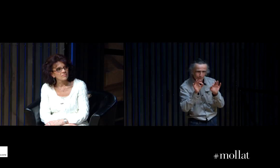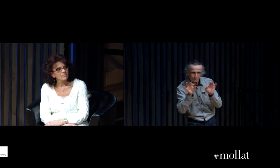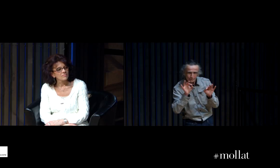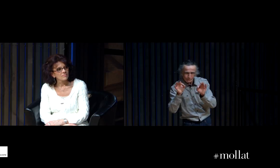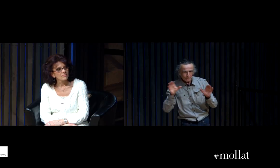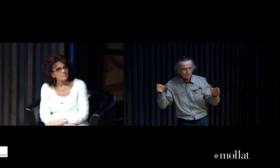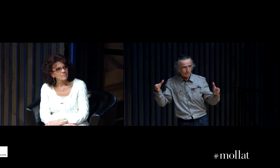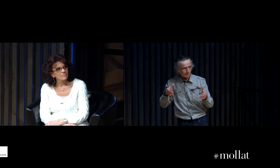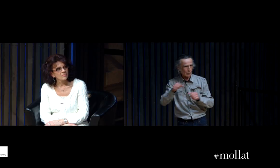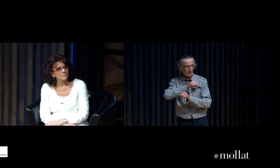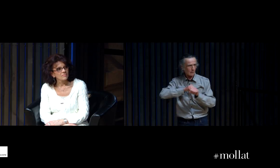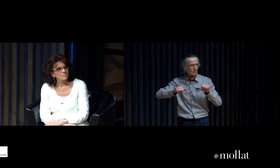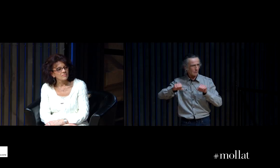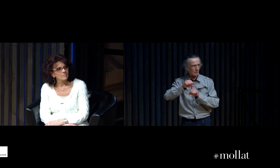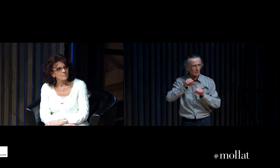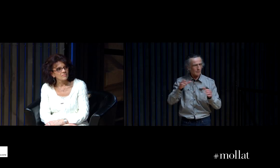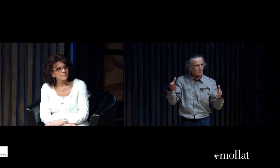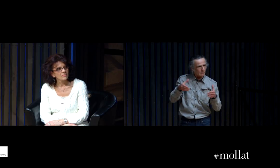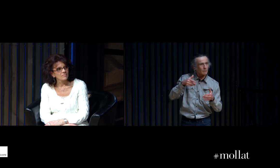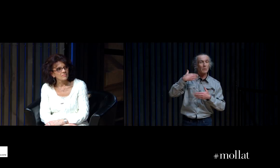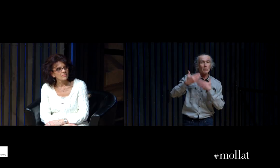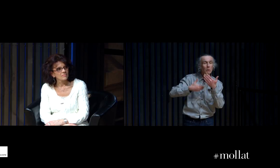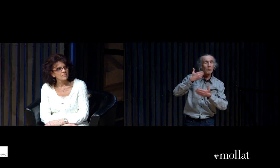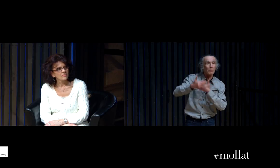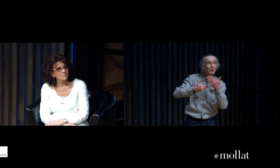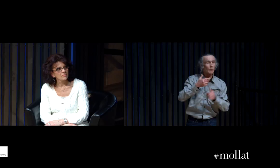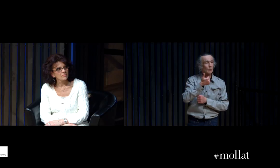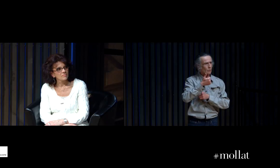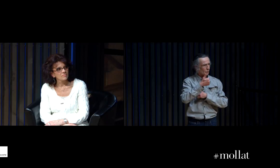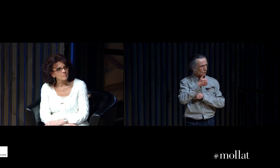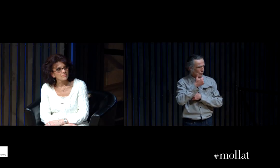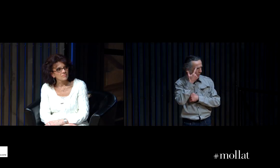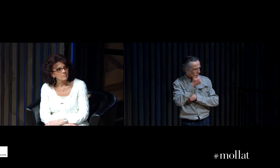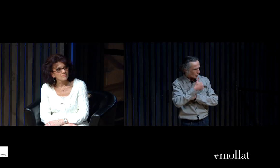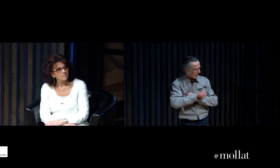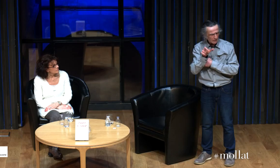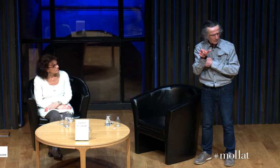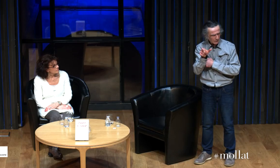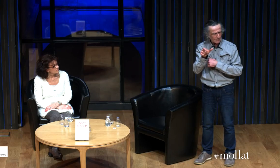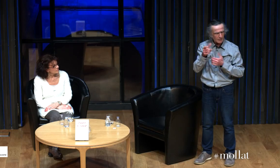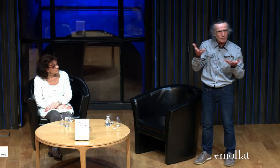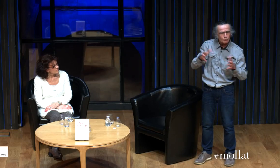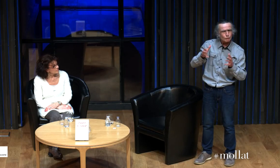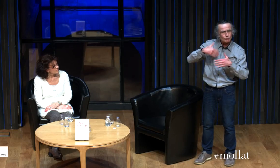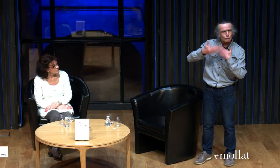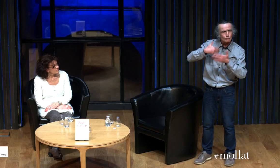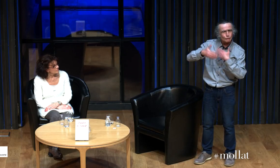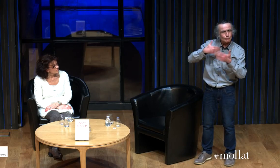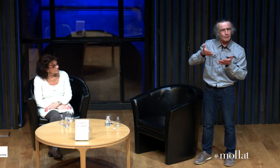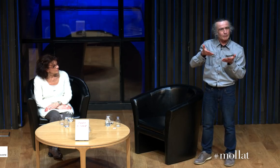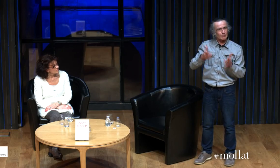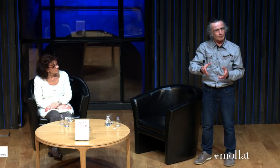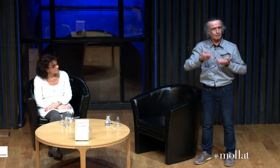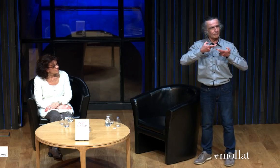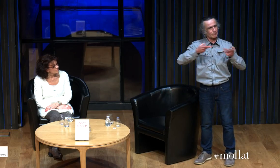était subventionnée. Et donc, il y a eu un choix de ces établissements. Et par la suite, je crois que en une